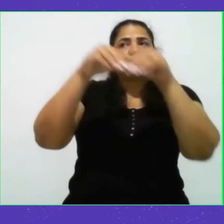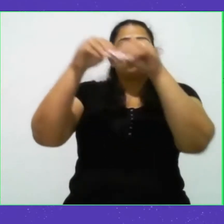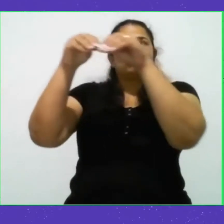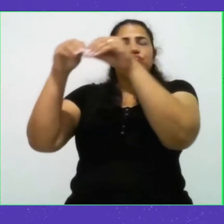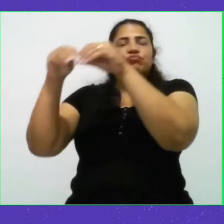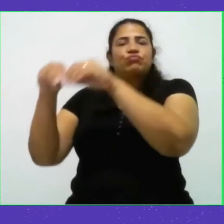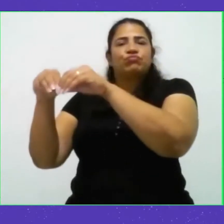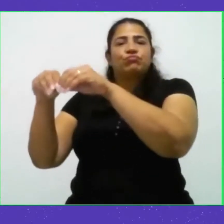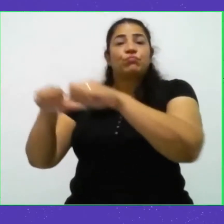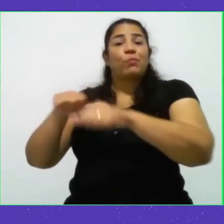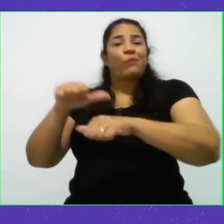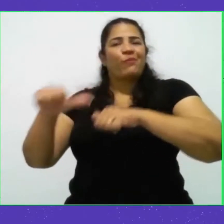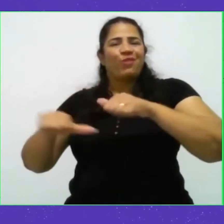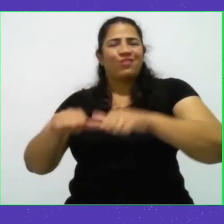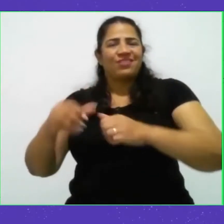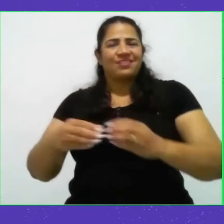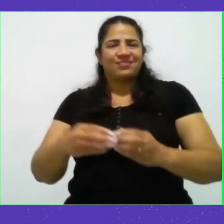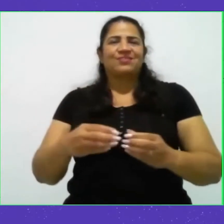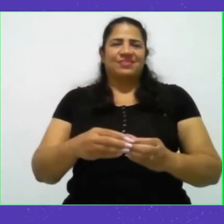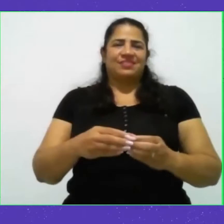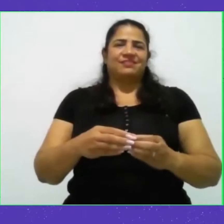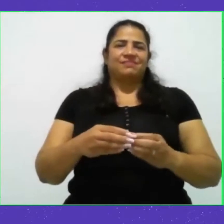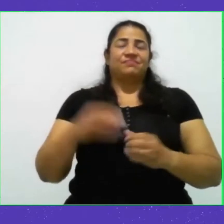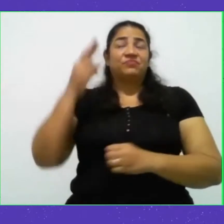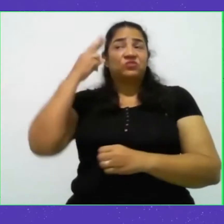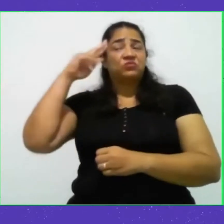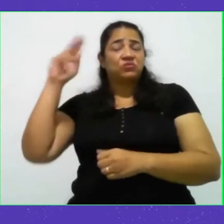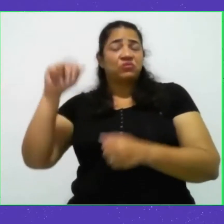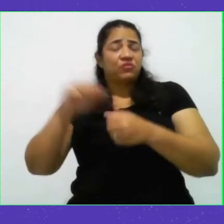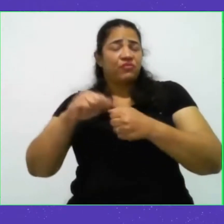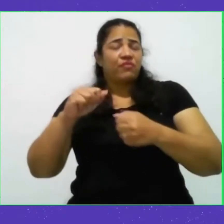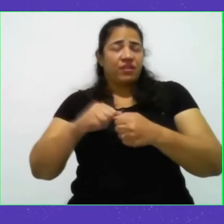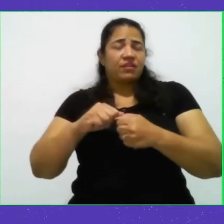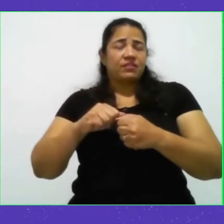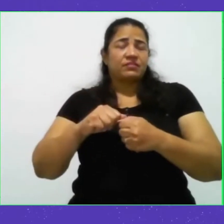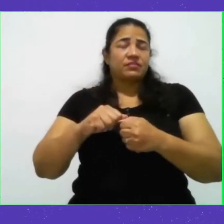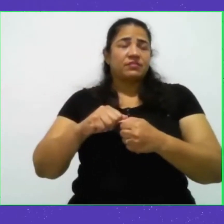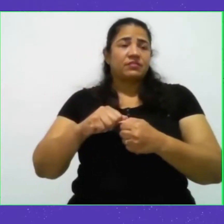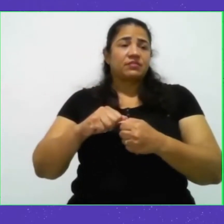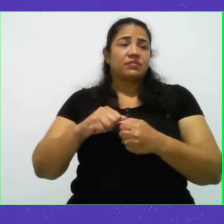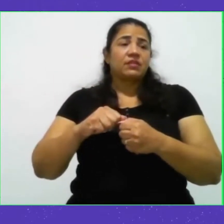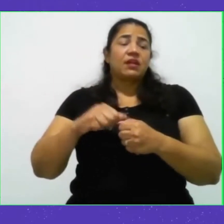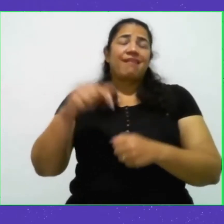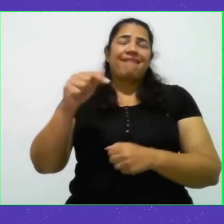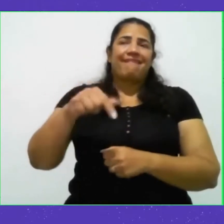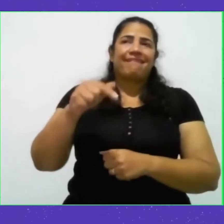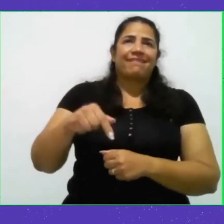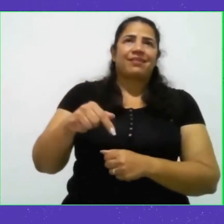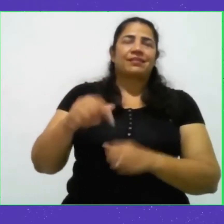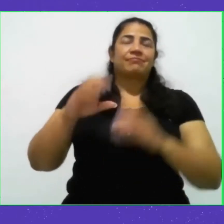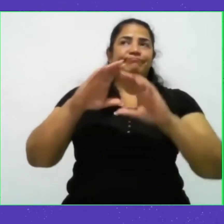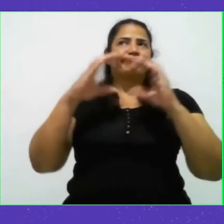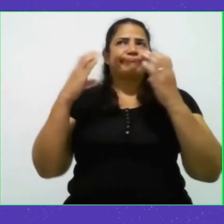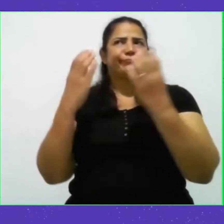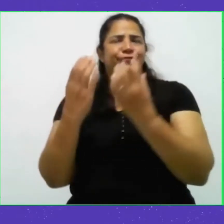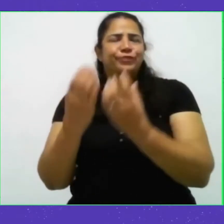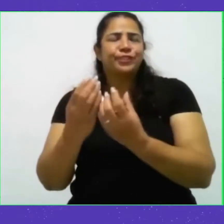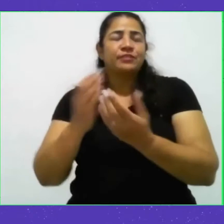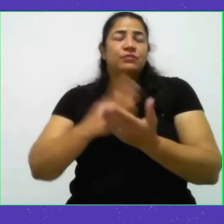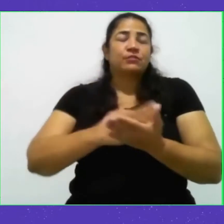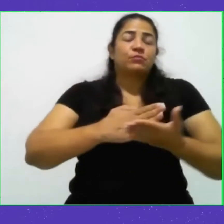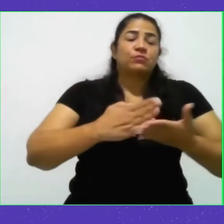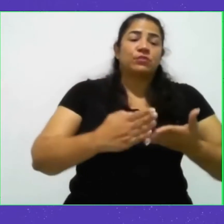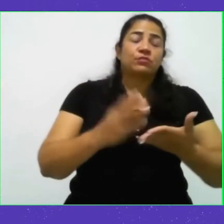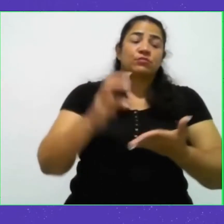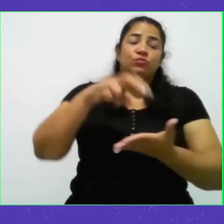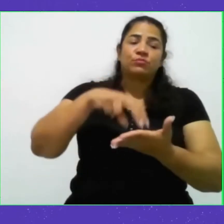conferência. Ele começou nessa conferência hoje de manhã. E continua hoje à noite. E vai continuar